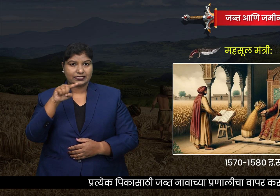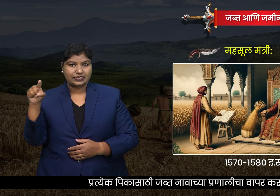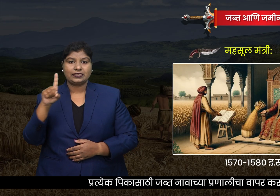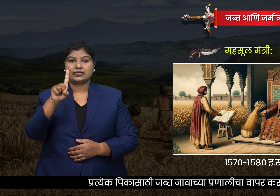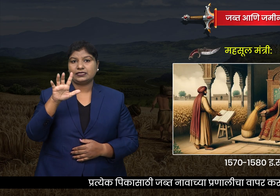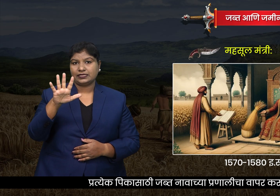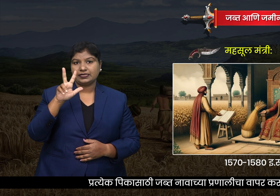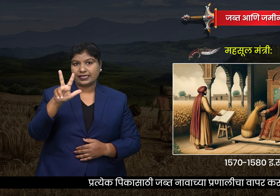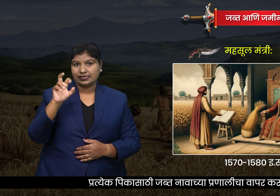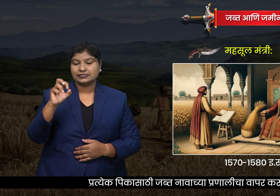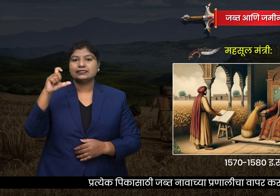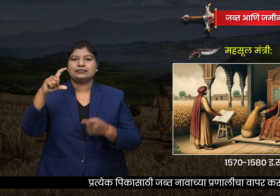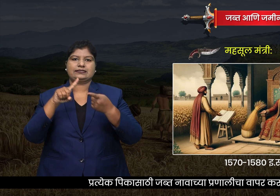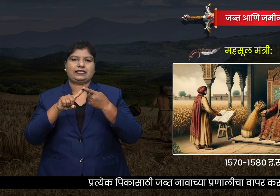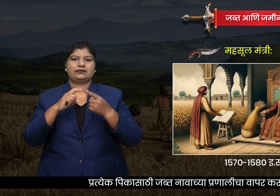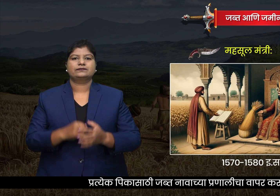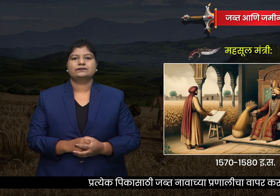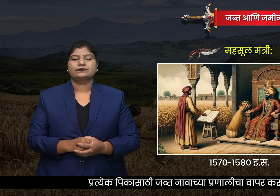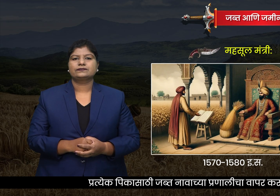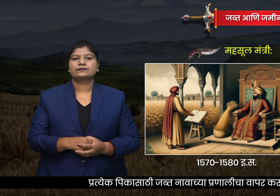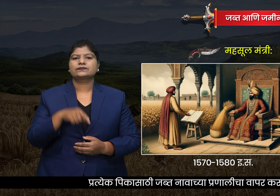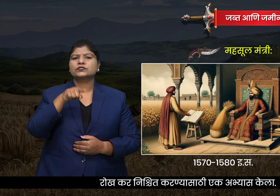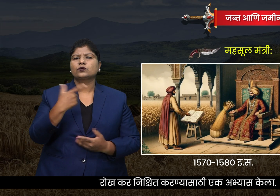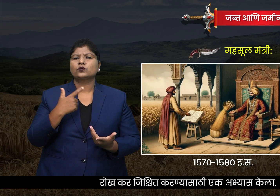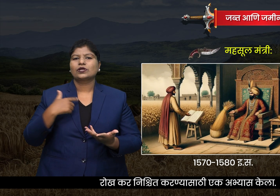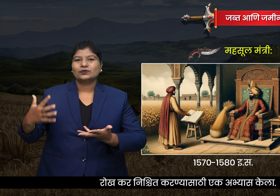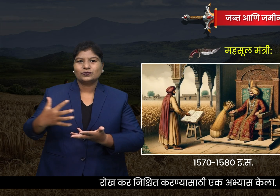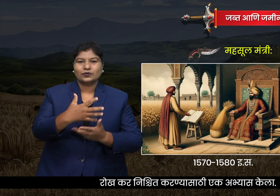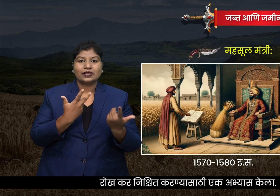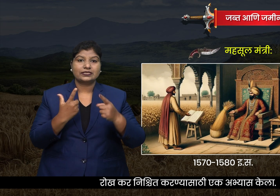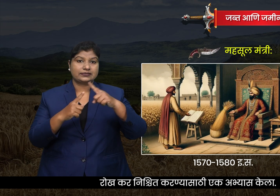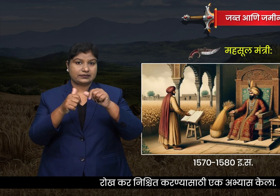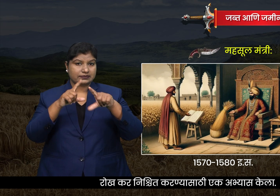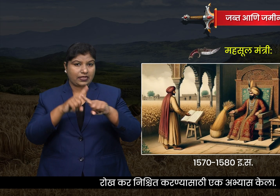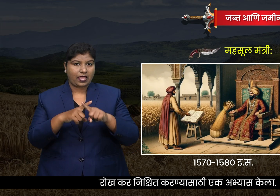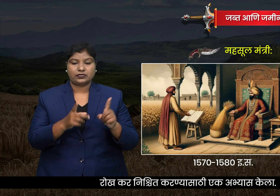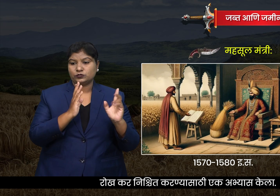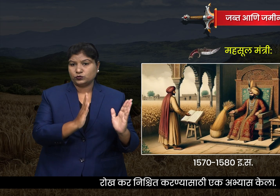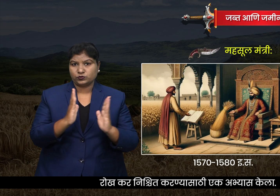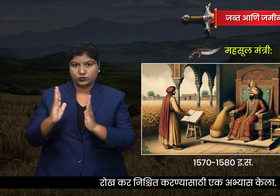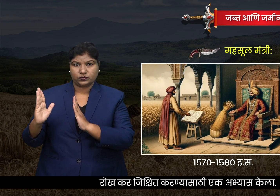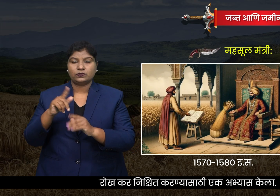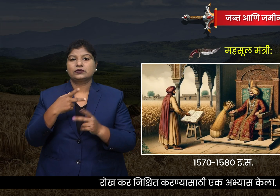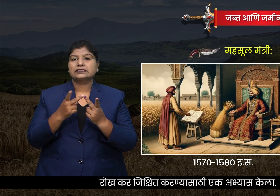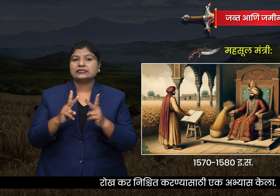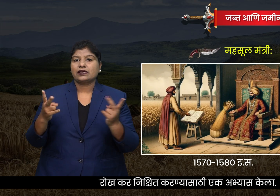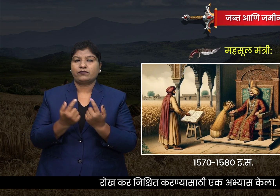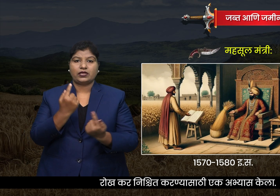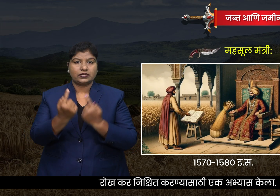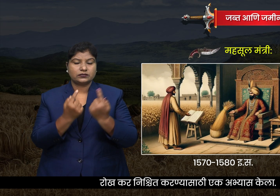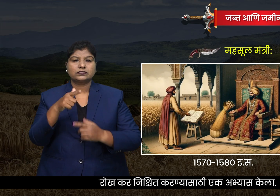प्रत्येक पिकांसाठी जप्त नावाच्या प्रणालीचा वापर करून रोख कर निश्चित करण्यासाठी एक अभ्यास केला.